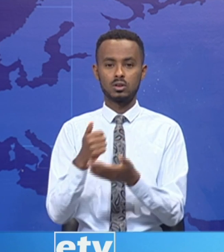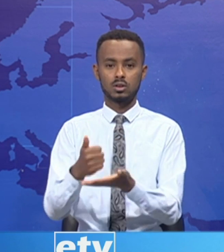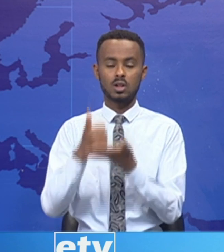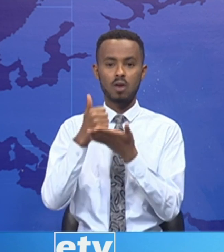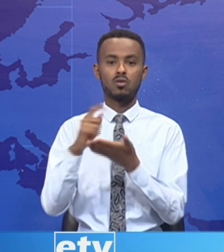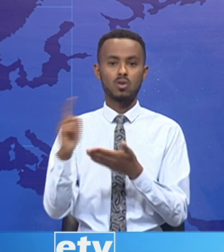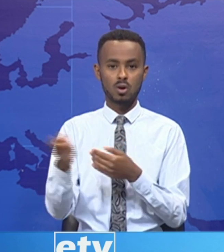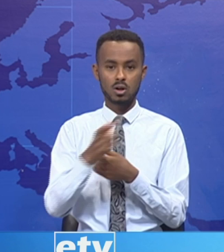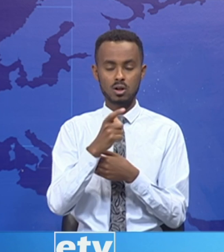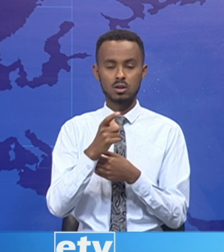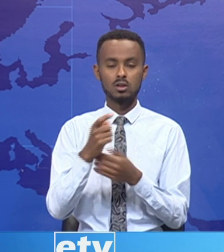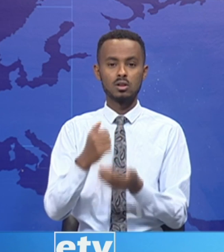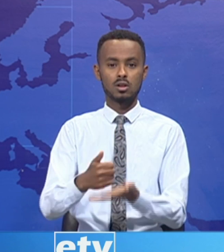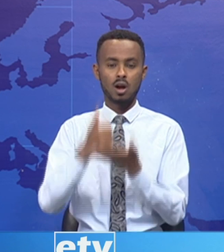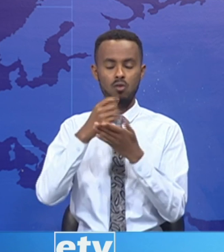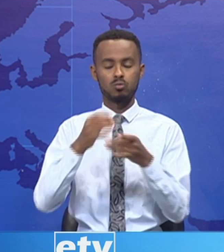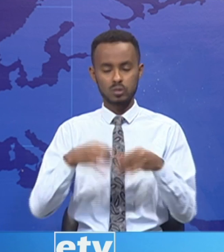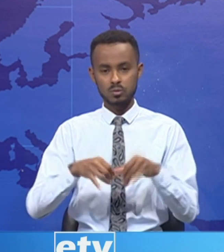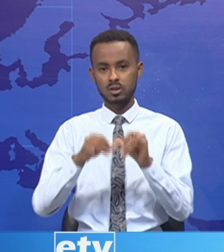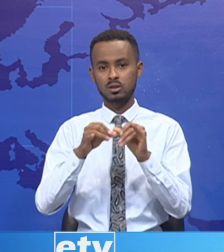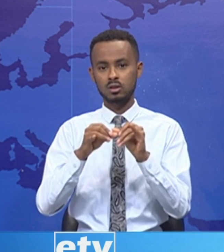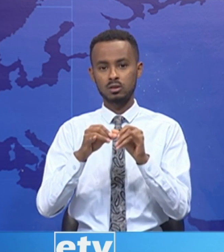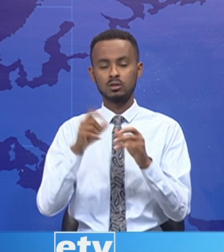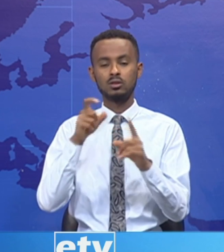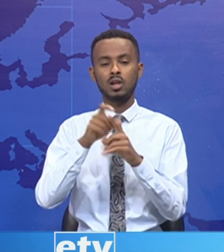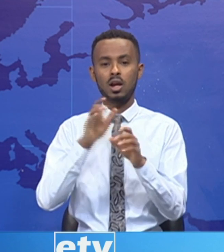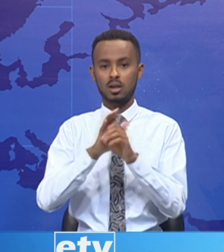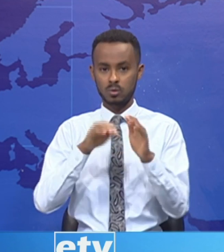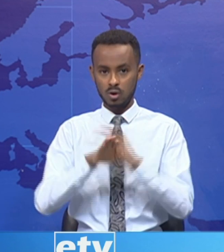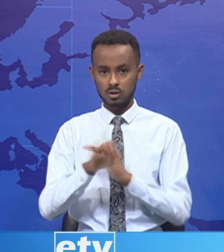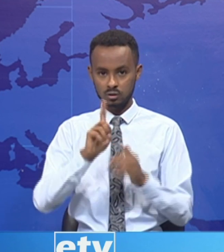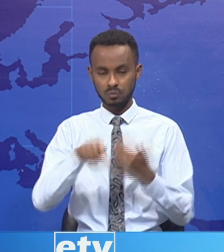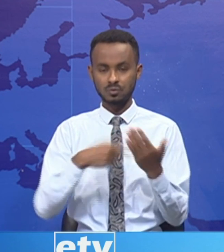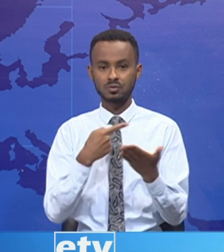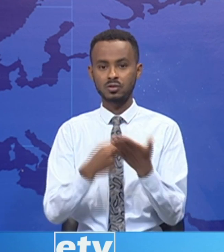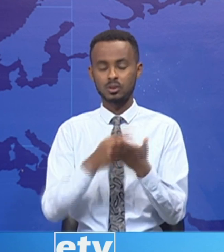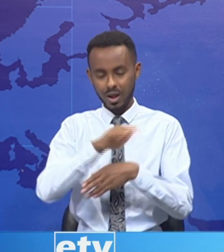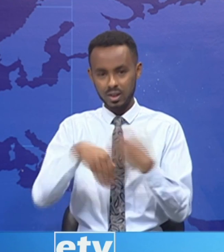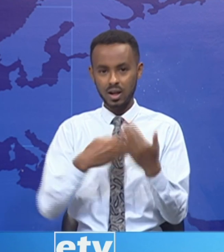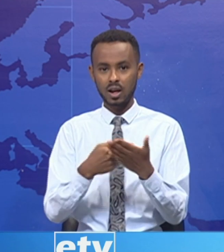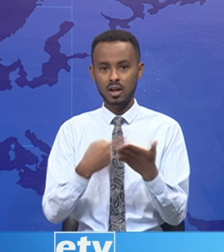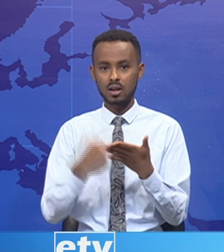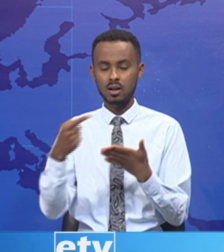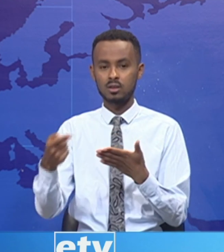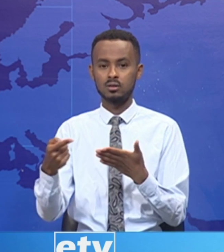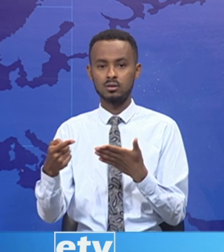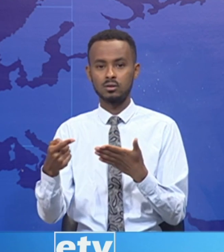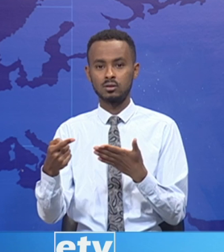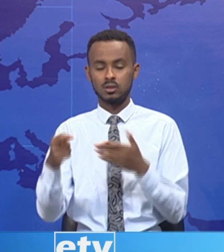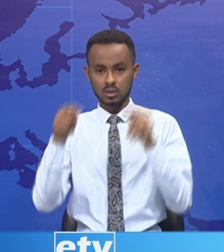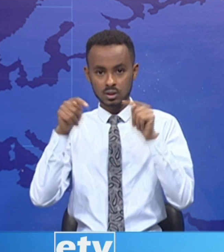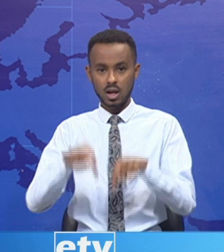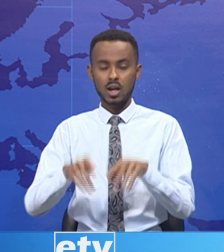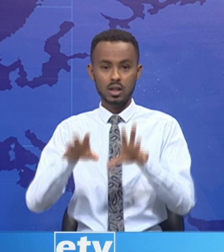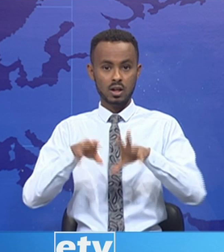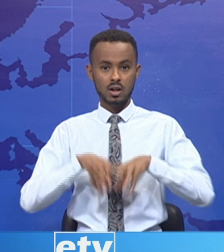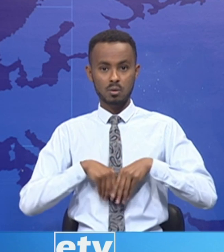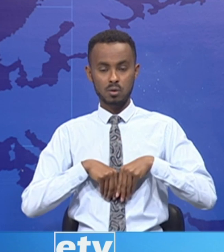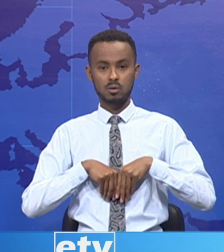እንደሆነ እና ድጋፉም እንደሚቀጥል ቃል ገብተዋል። ስለዚህ በአጠቃላይ ይሄ ዛሬ